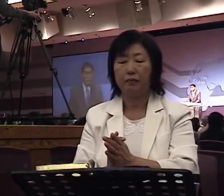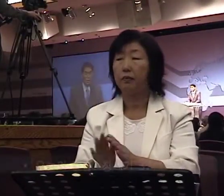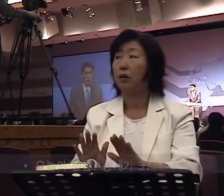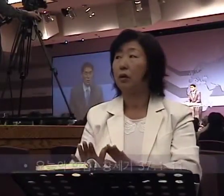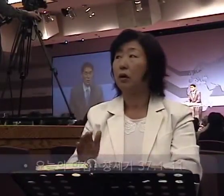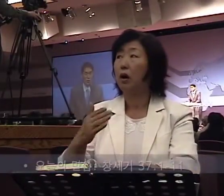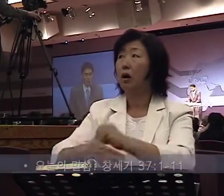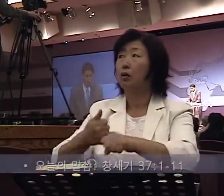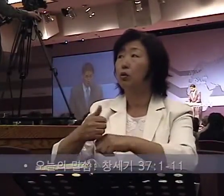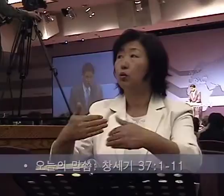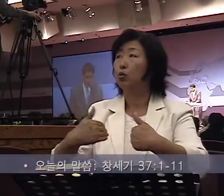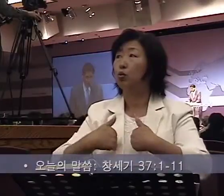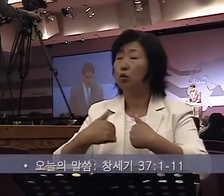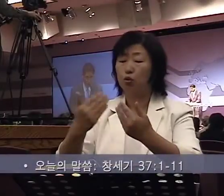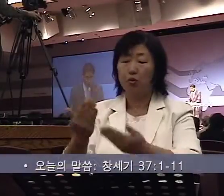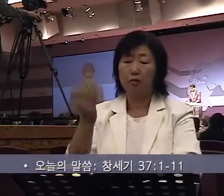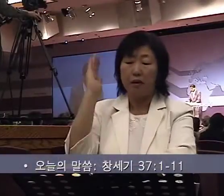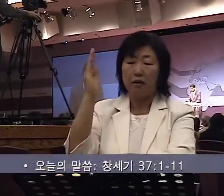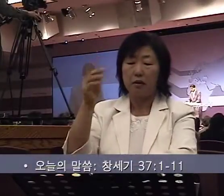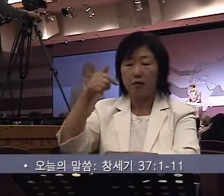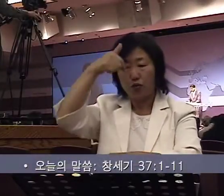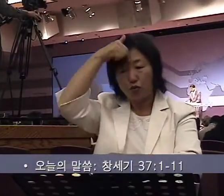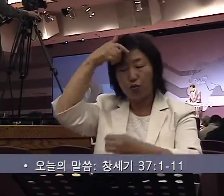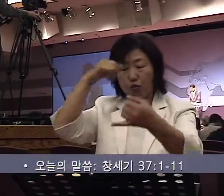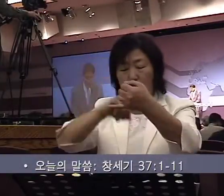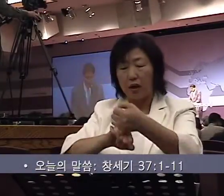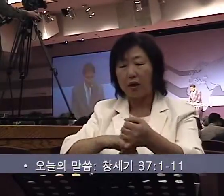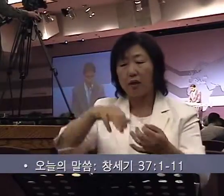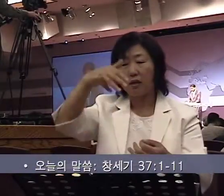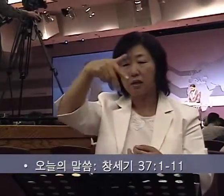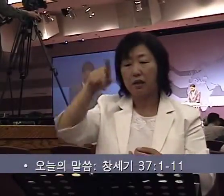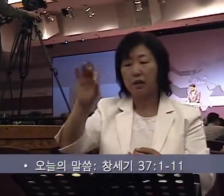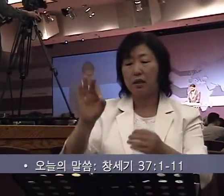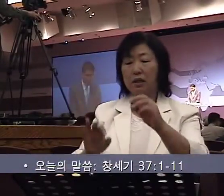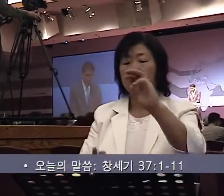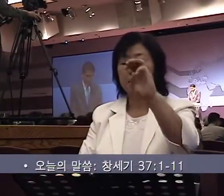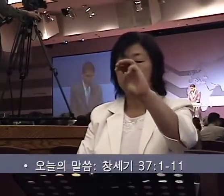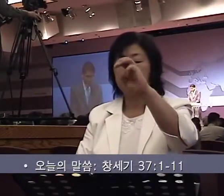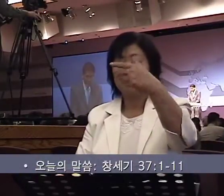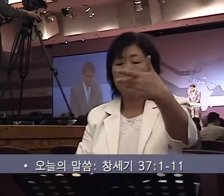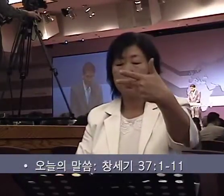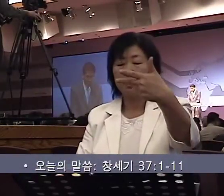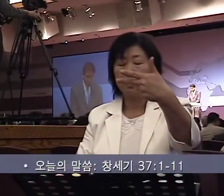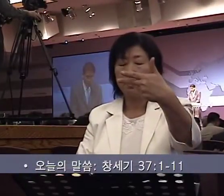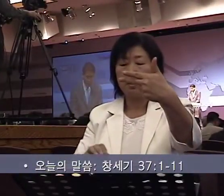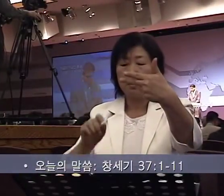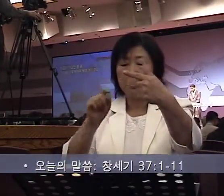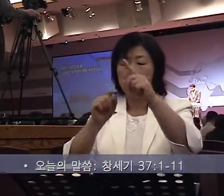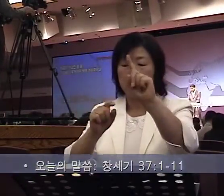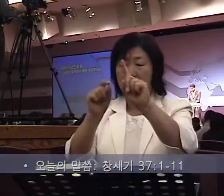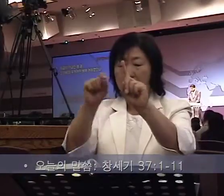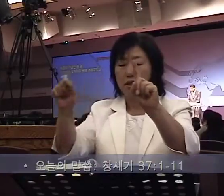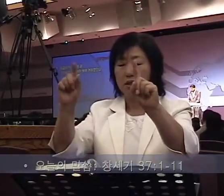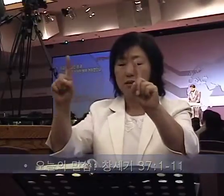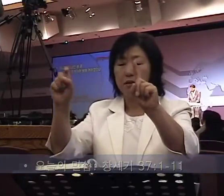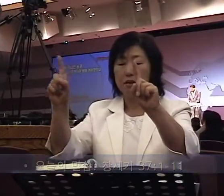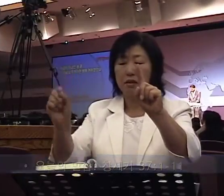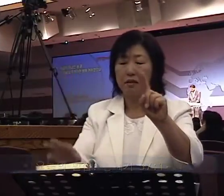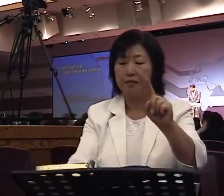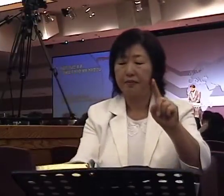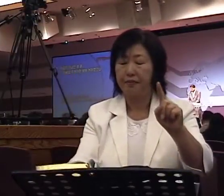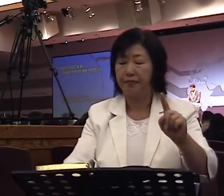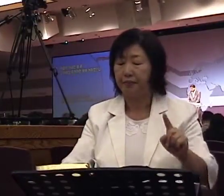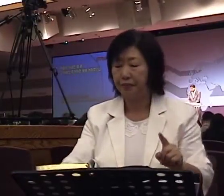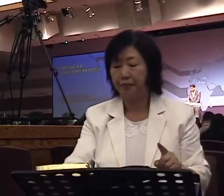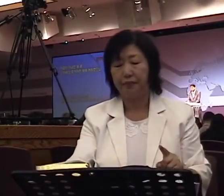오늘 하나님께서 우리에게 주시는 말씀은 구약성경 창세기 37장 1절에서 11절 말씀입니다. 제가